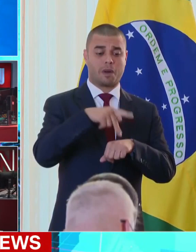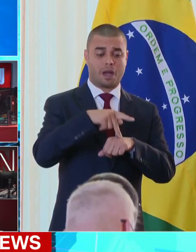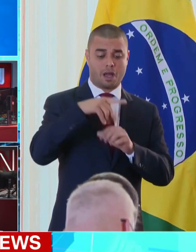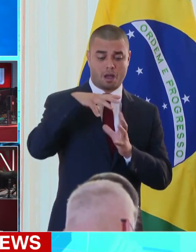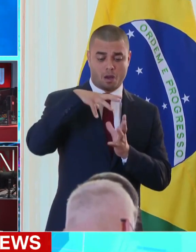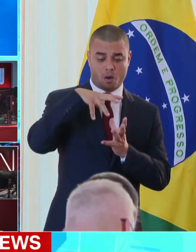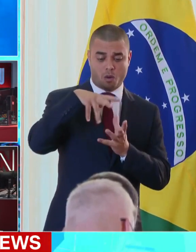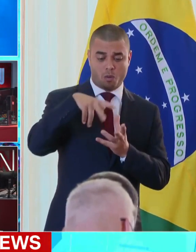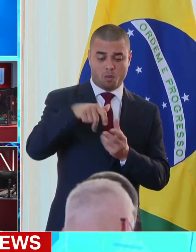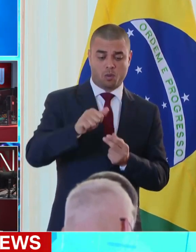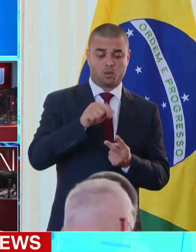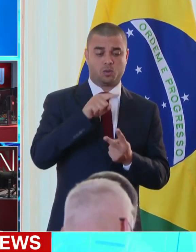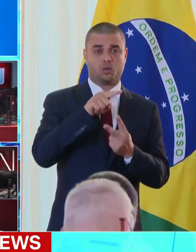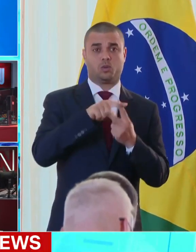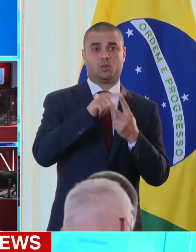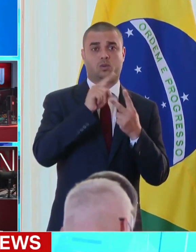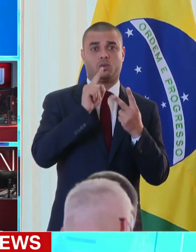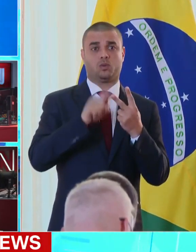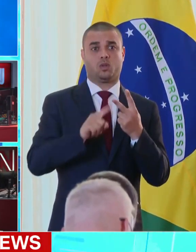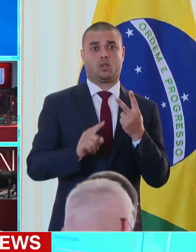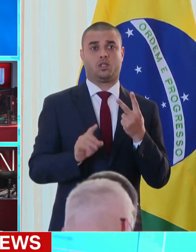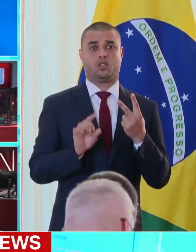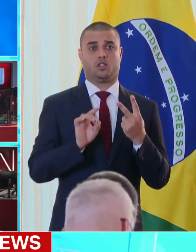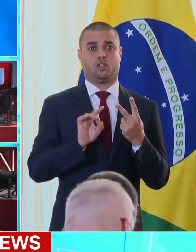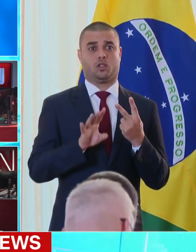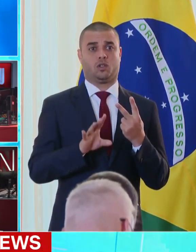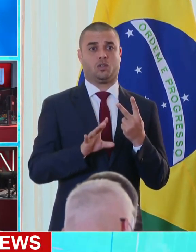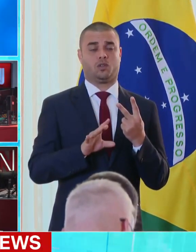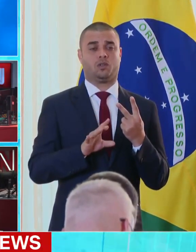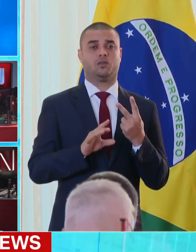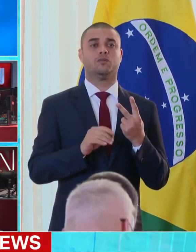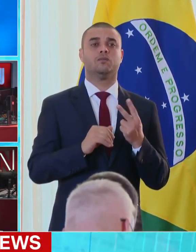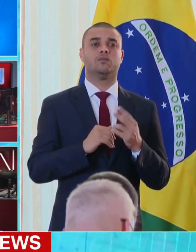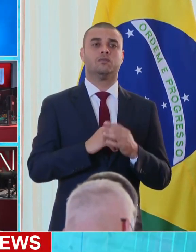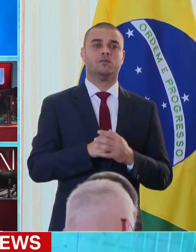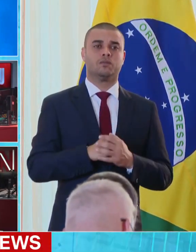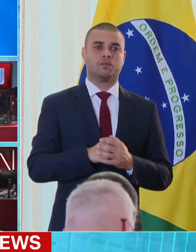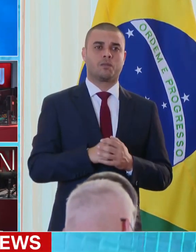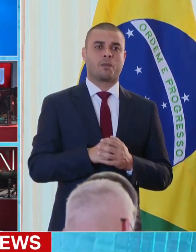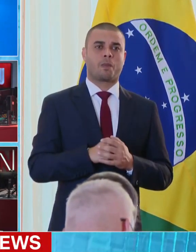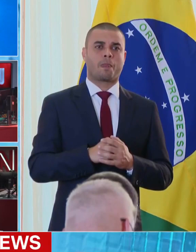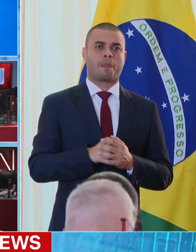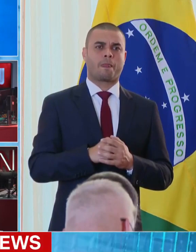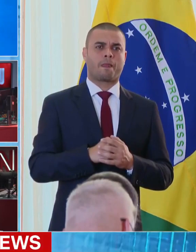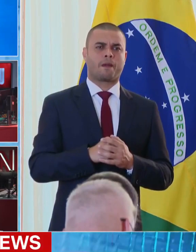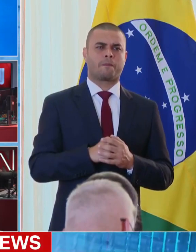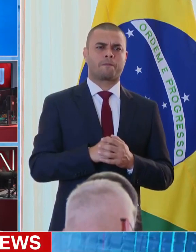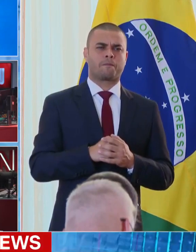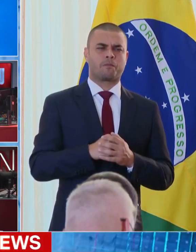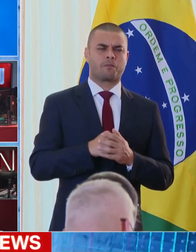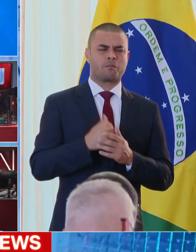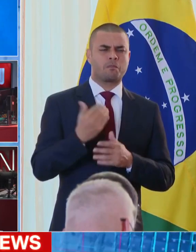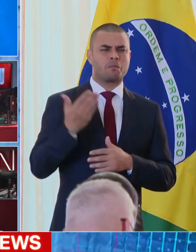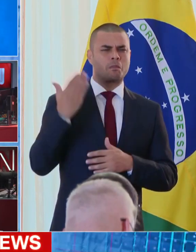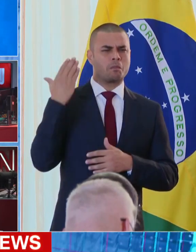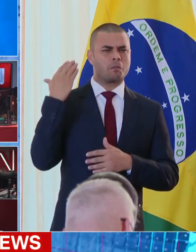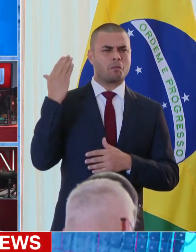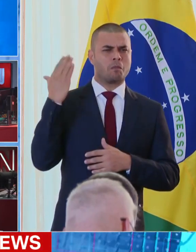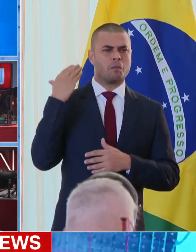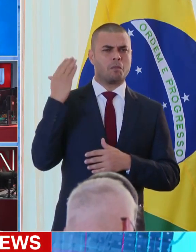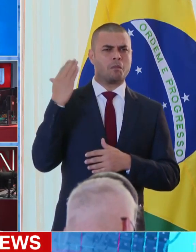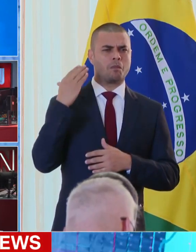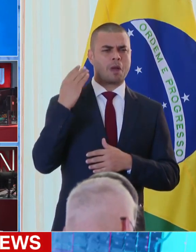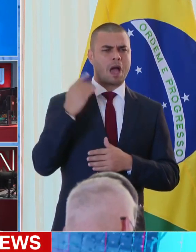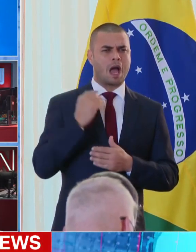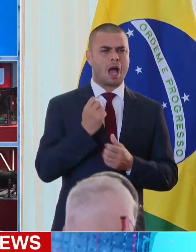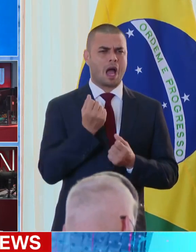que o ministério público basicamente o resumo seria Olha foi um show de desinformação E por que eu digo isso porque são muitos